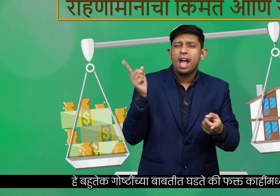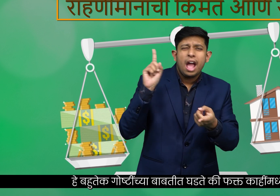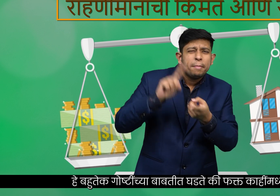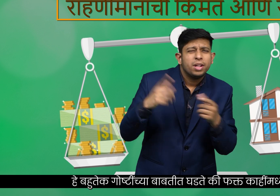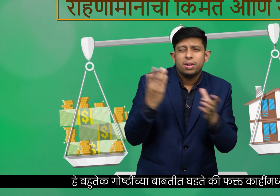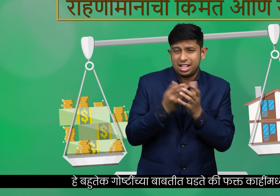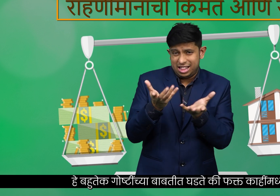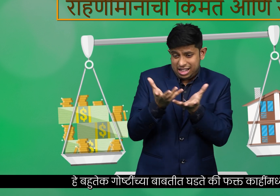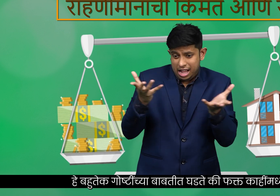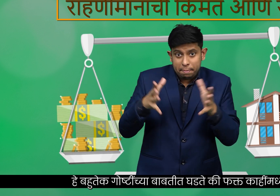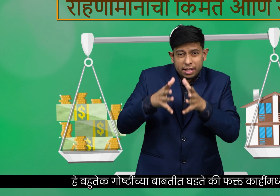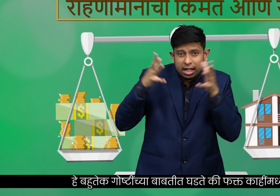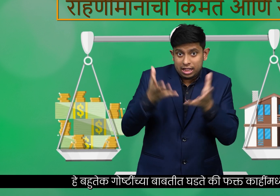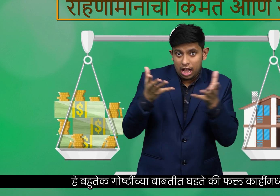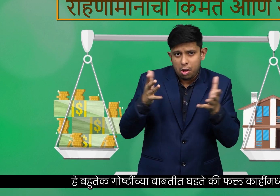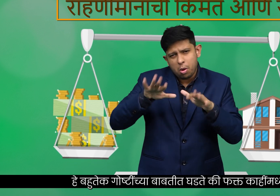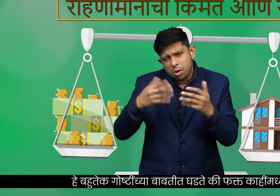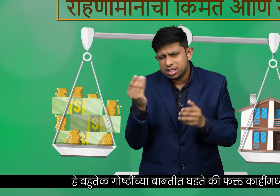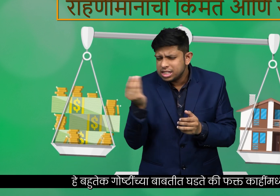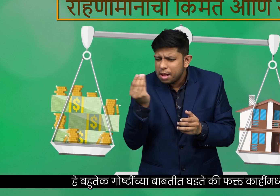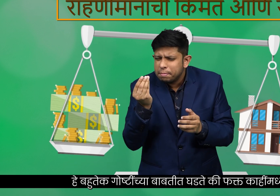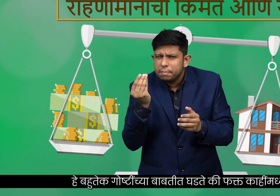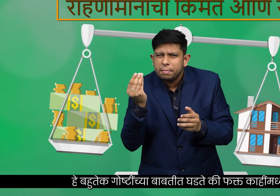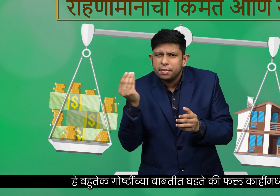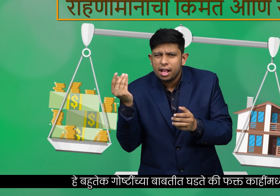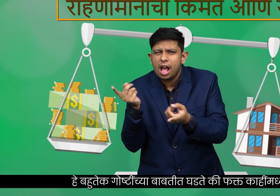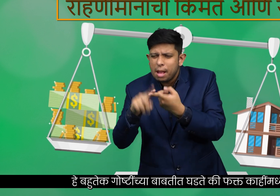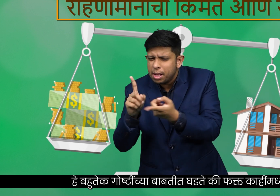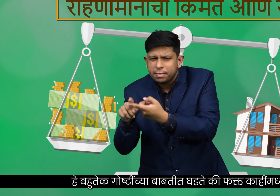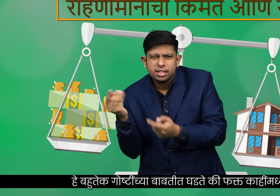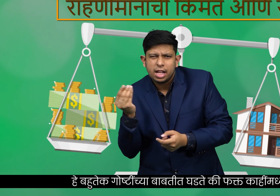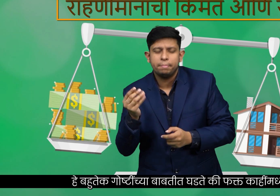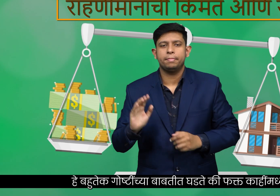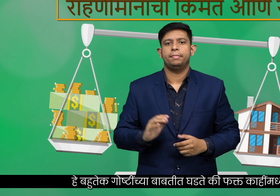हे बहुतेक गोष्टींच्या बाबतीत घडते की फक्त काहीमध्ये?